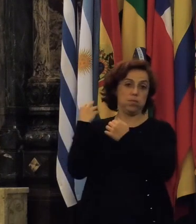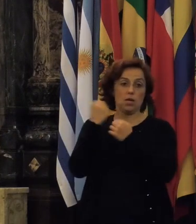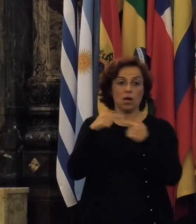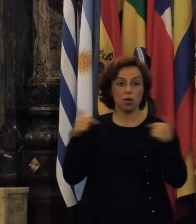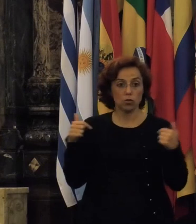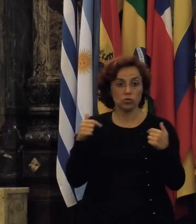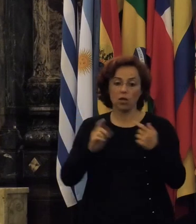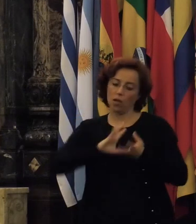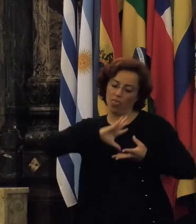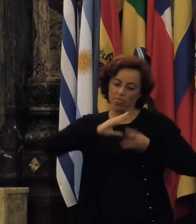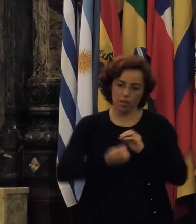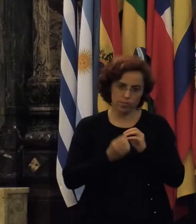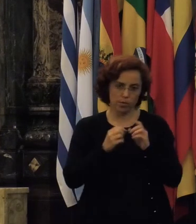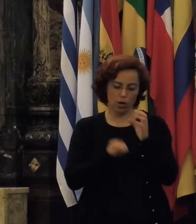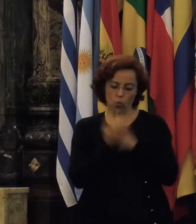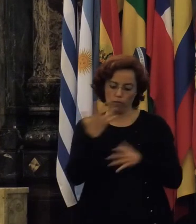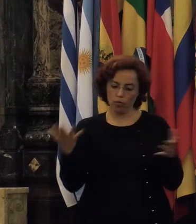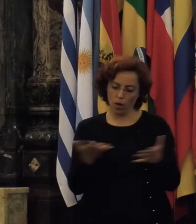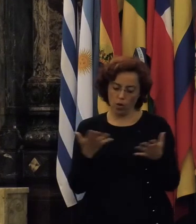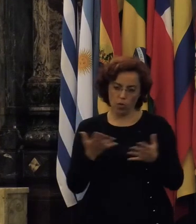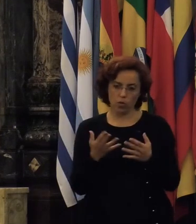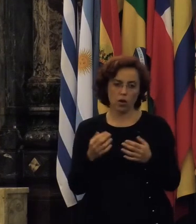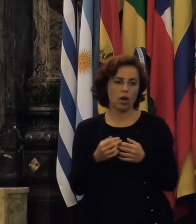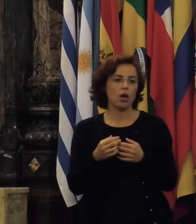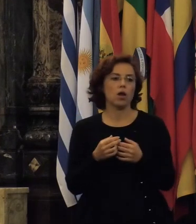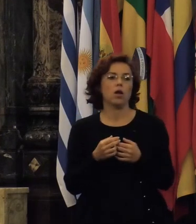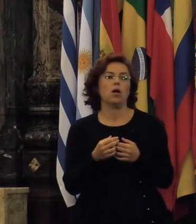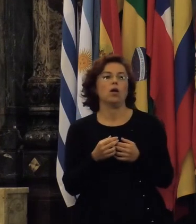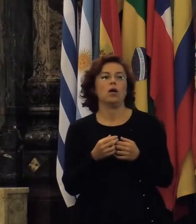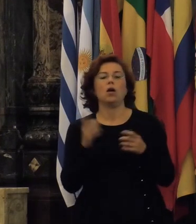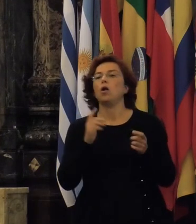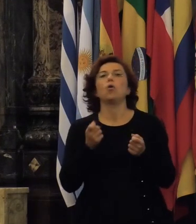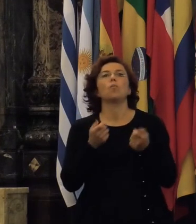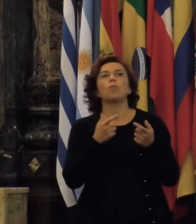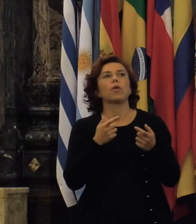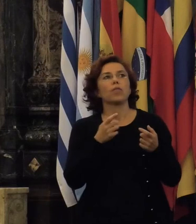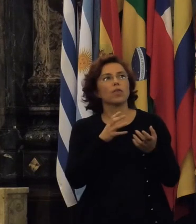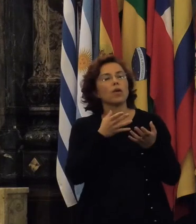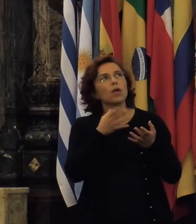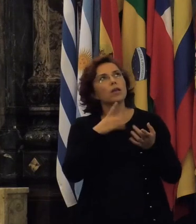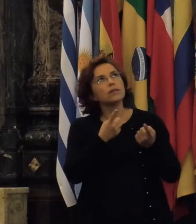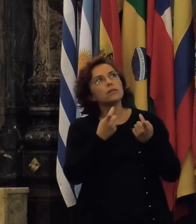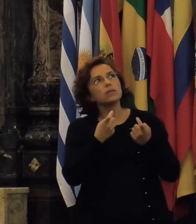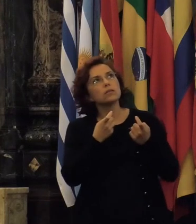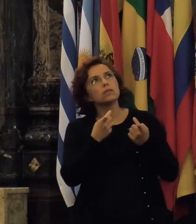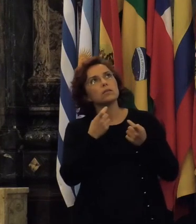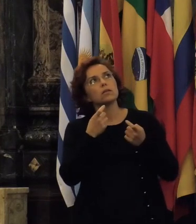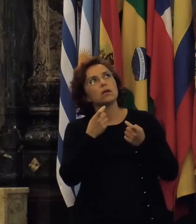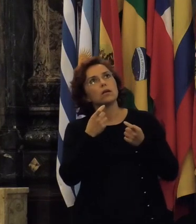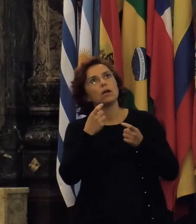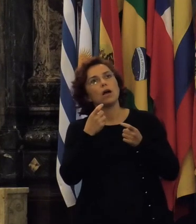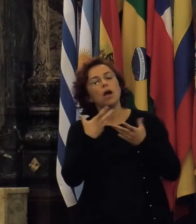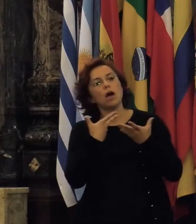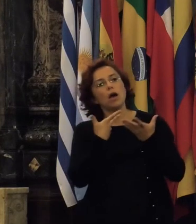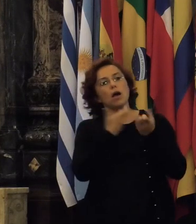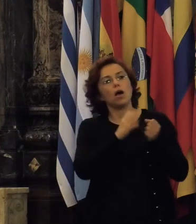los placares. No puede entregarse a los dispositivos de poder. Tiene que trabajar en